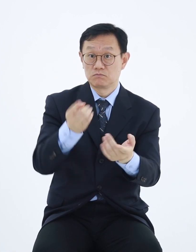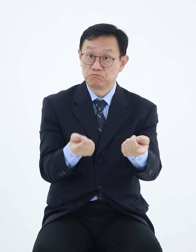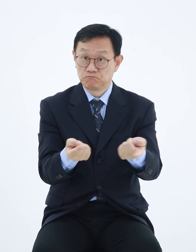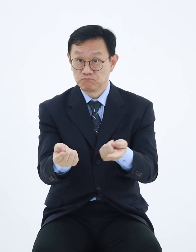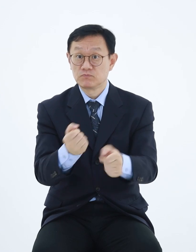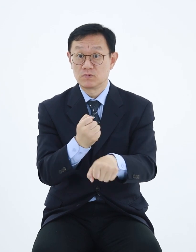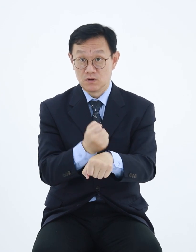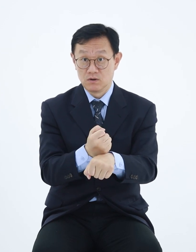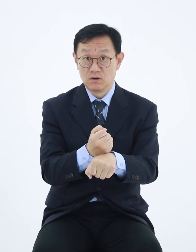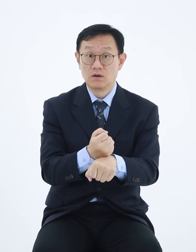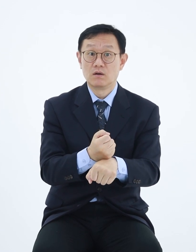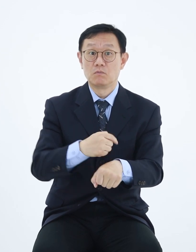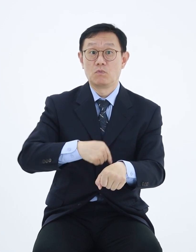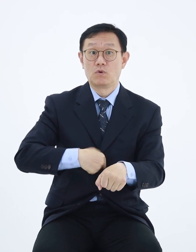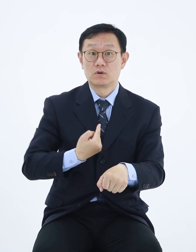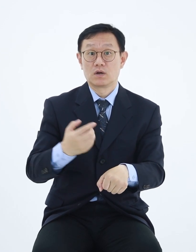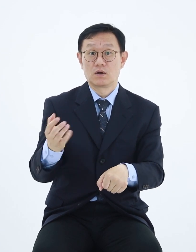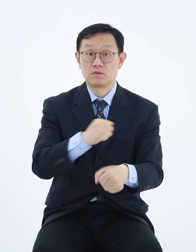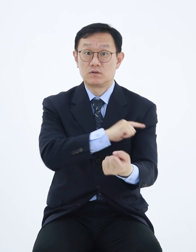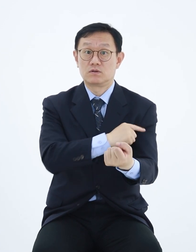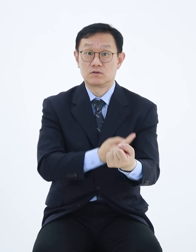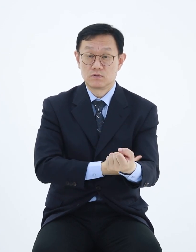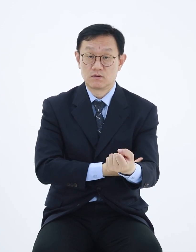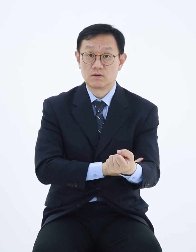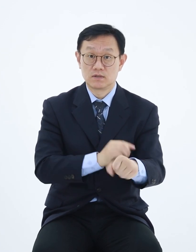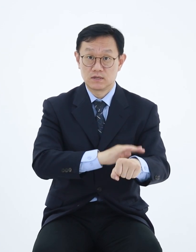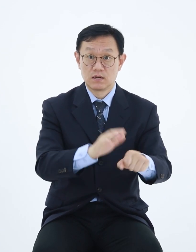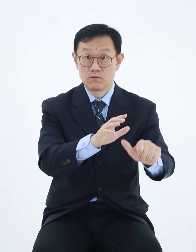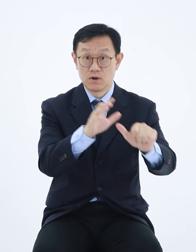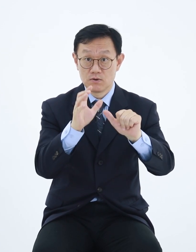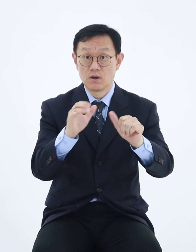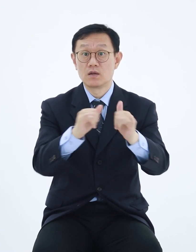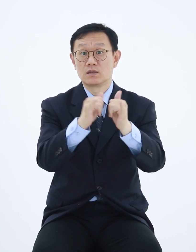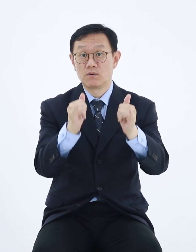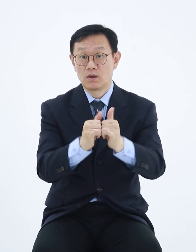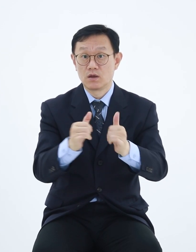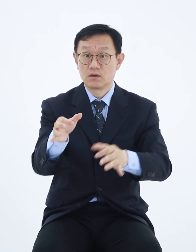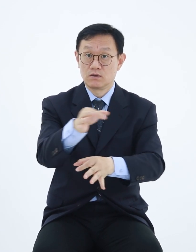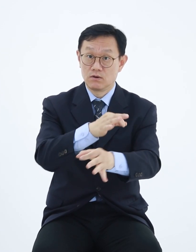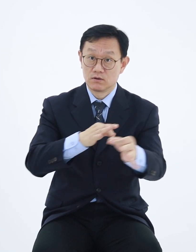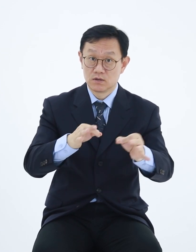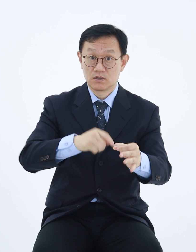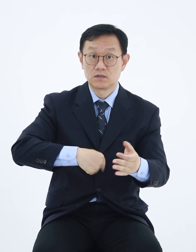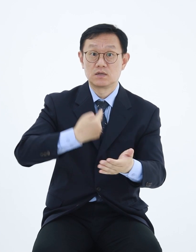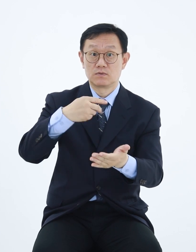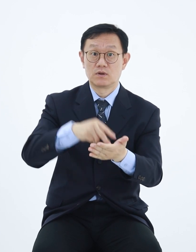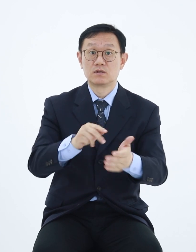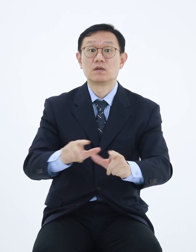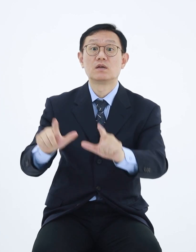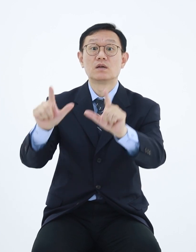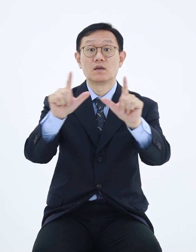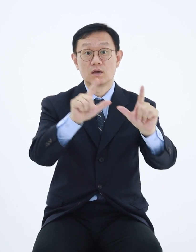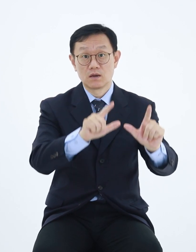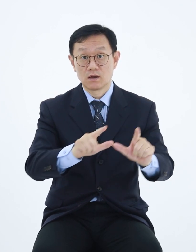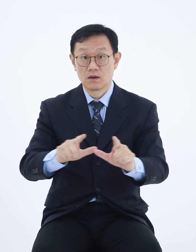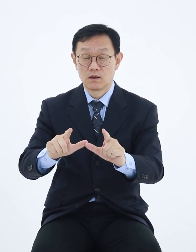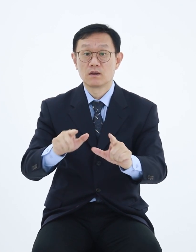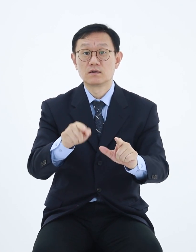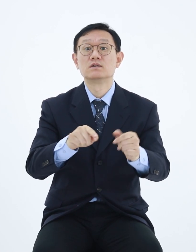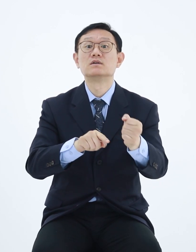것으로 자신이 가지고 있는 능력을 최대한 활용하여 사회적, 경제적으로 자립적인 생활을 영위할 때 그 의미가